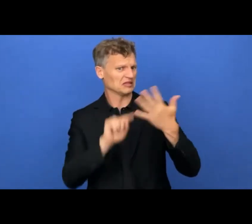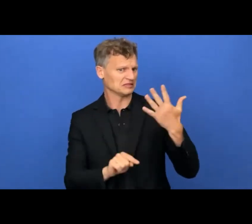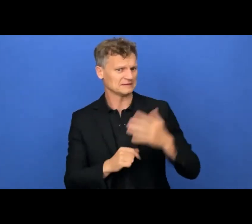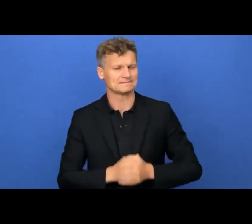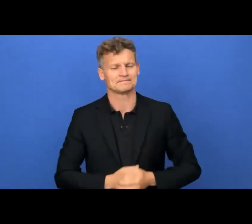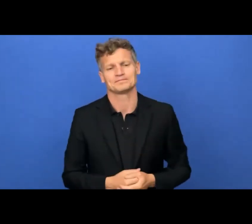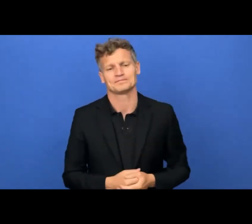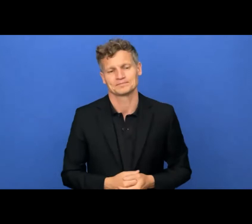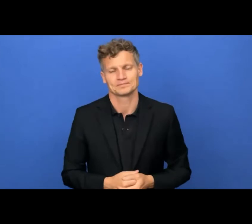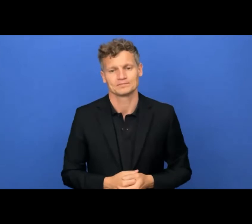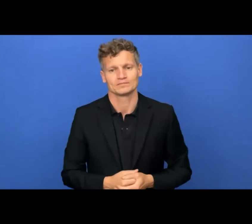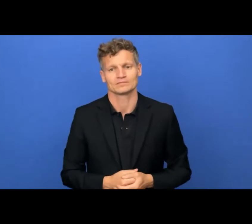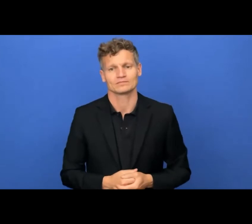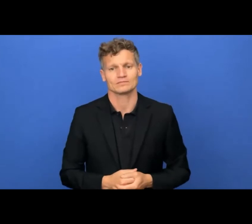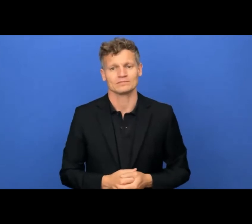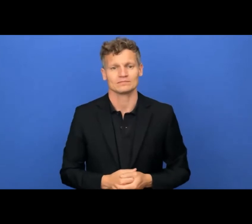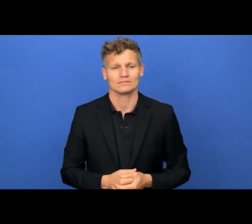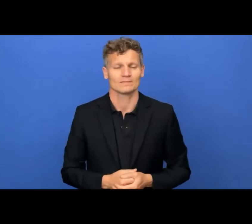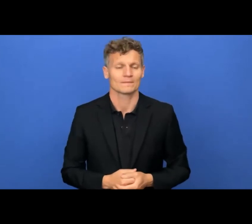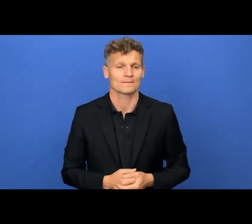ces questions.